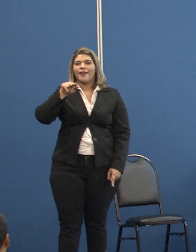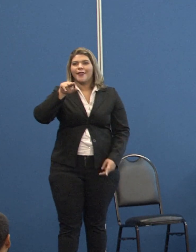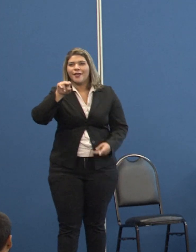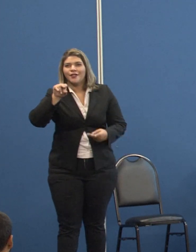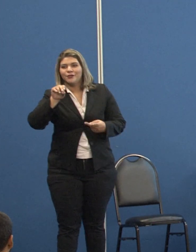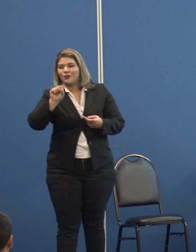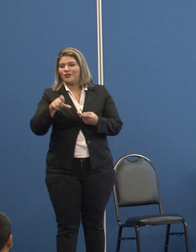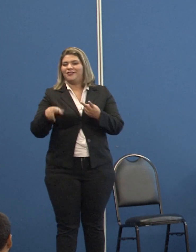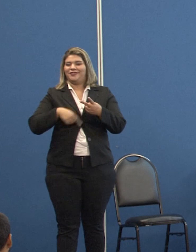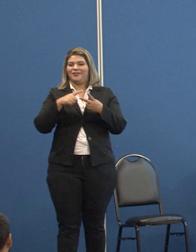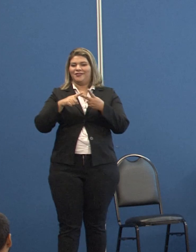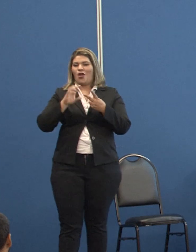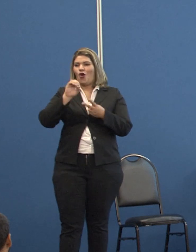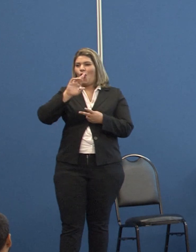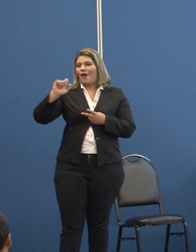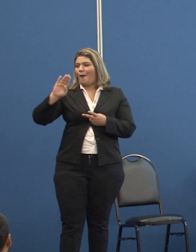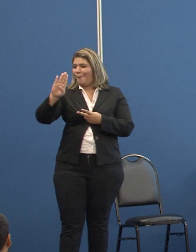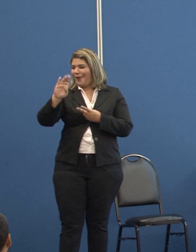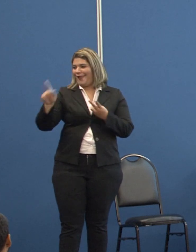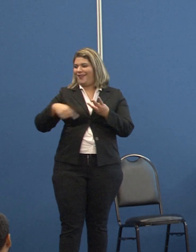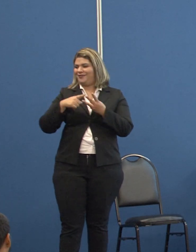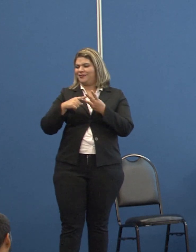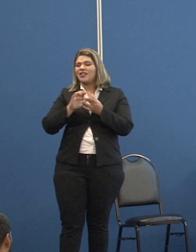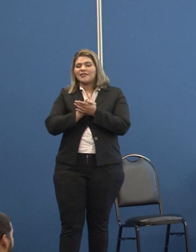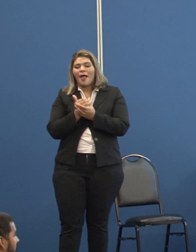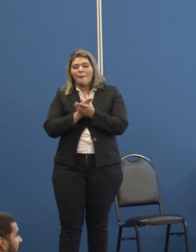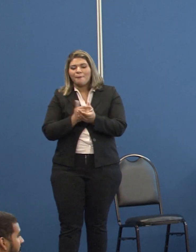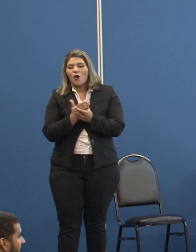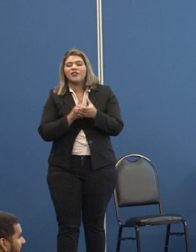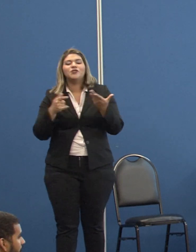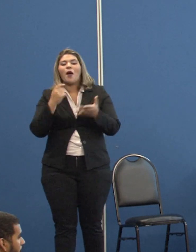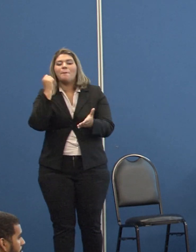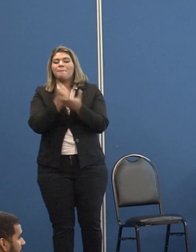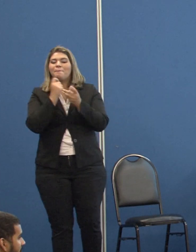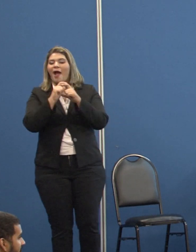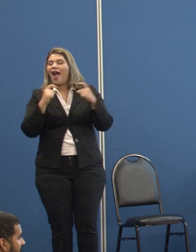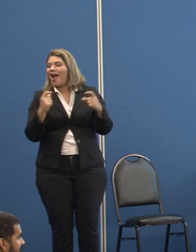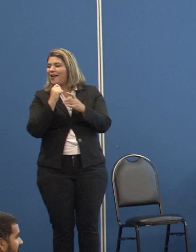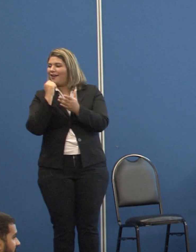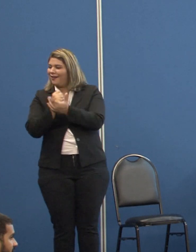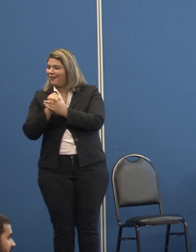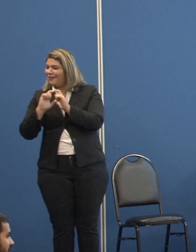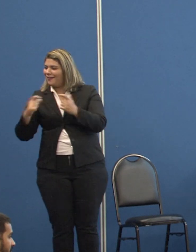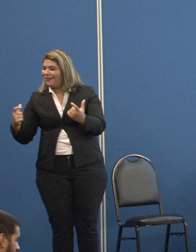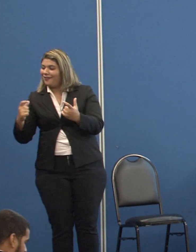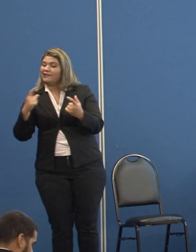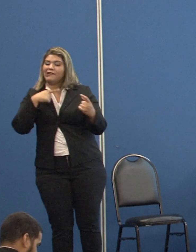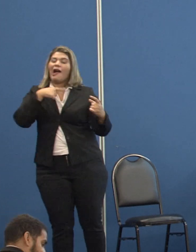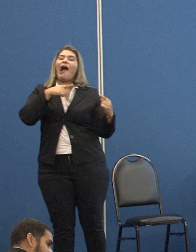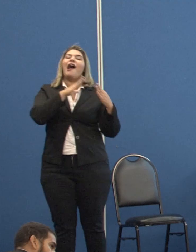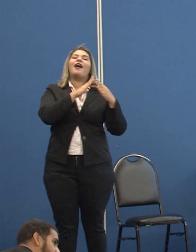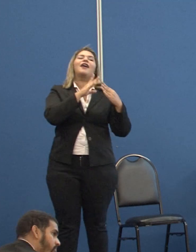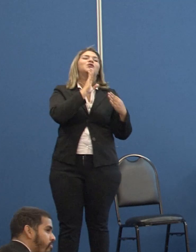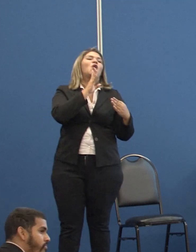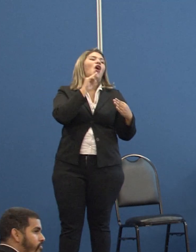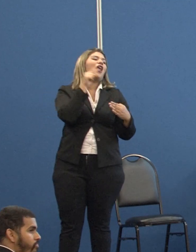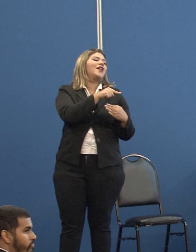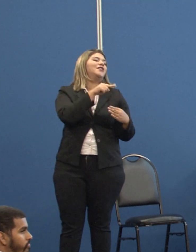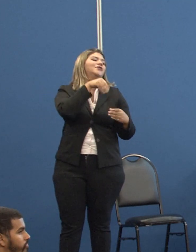usa o Dove, né? Você pode, né? Um encarte vem várias